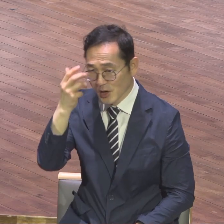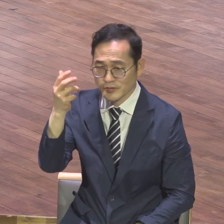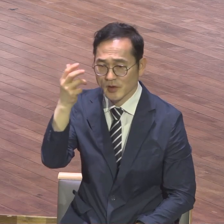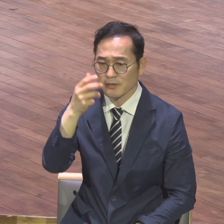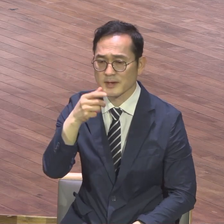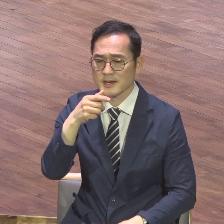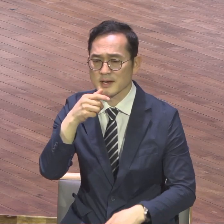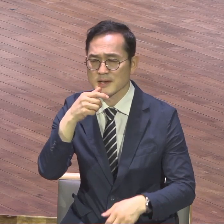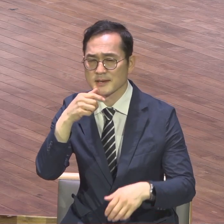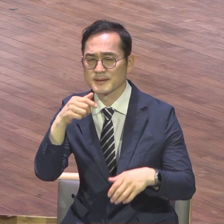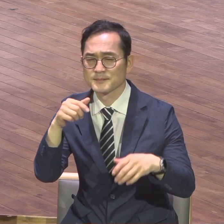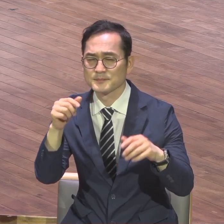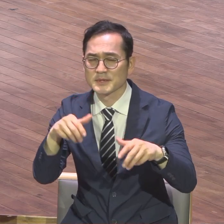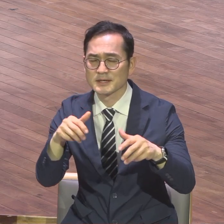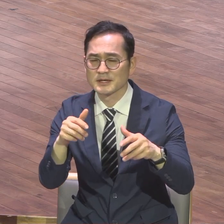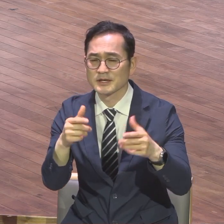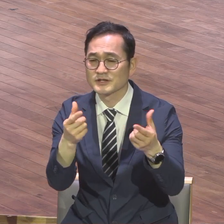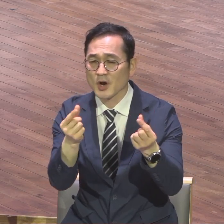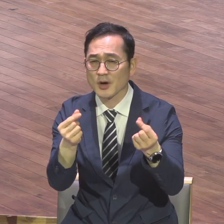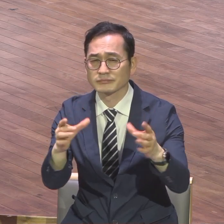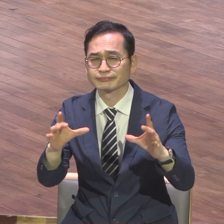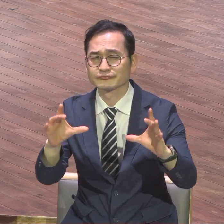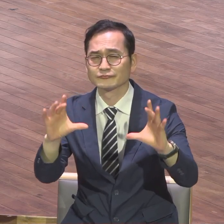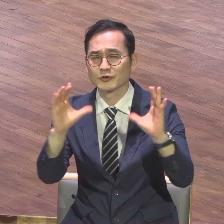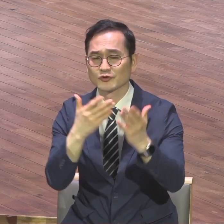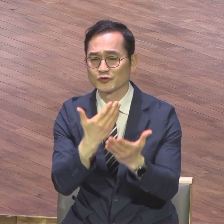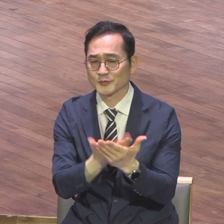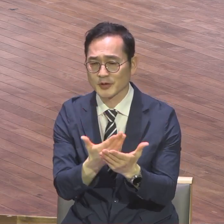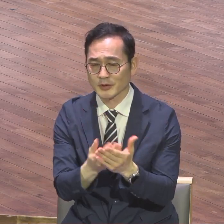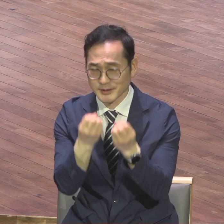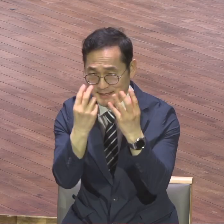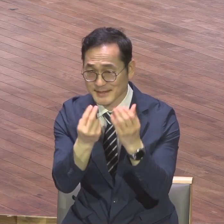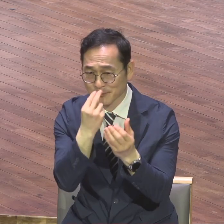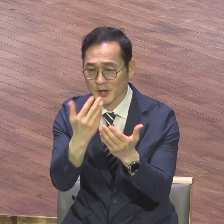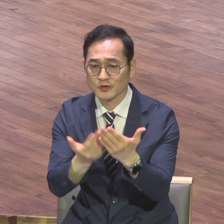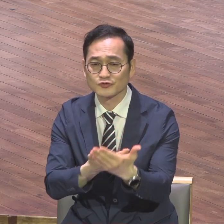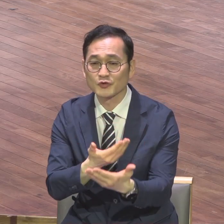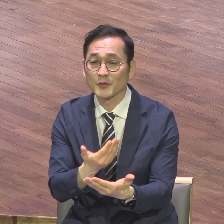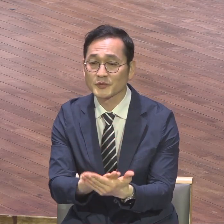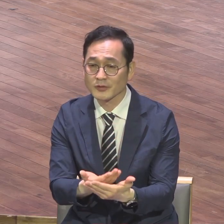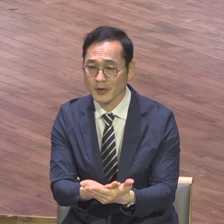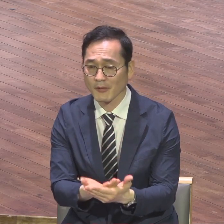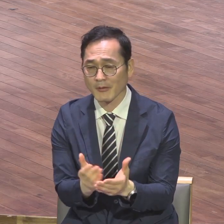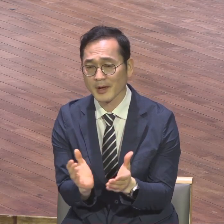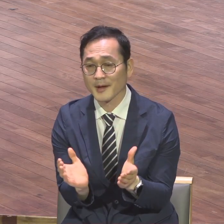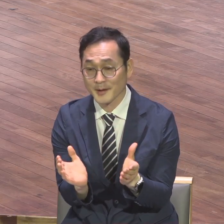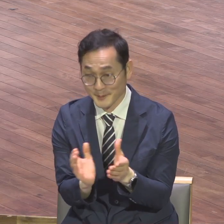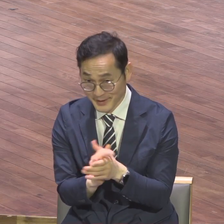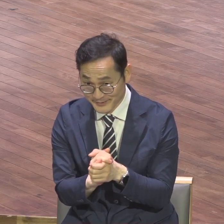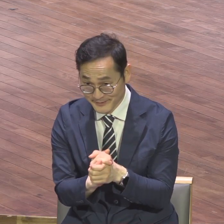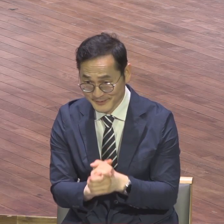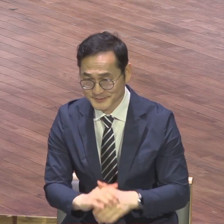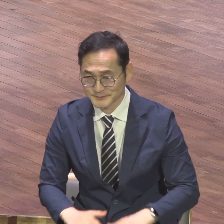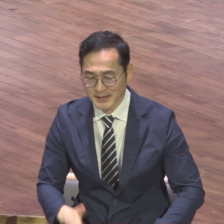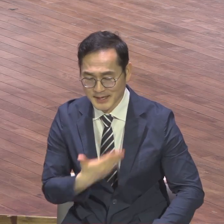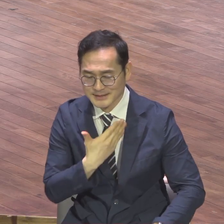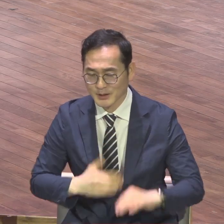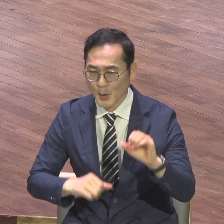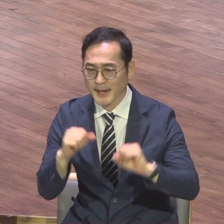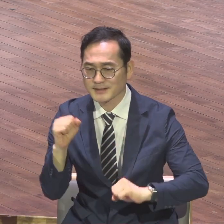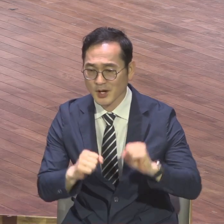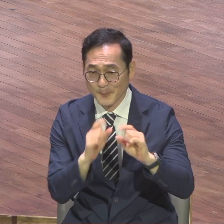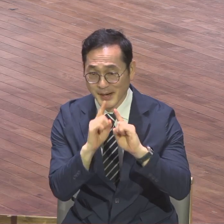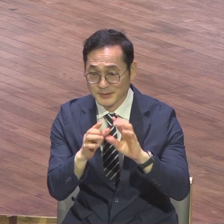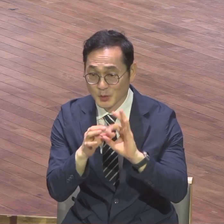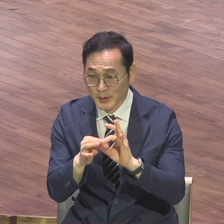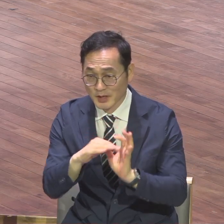찬비를 부어서 새 생명 주옵소서. 아, 사도행전 강의 시간에 여러분들이 다